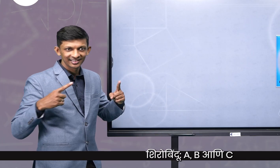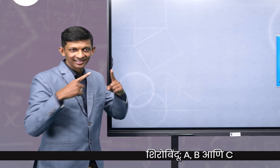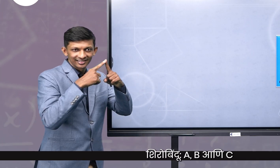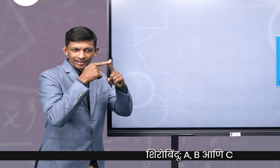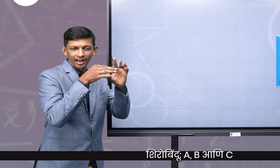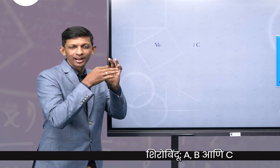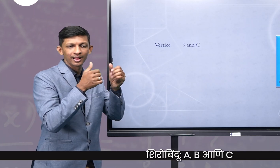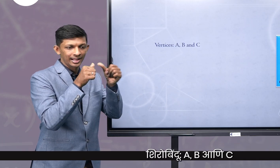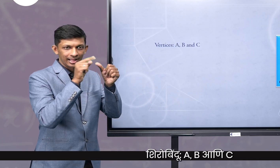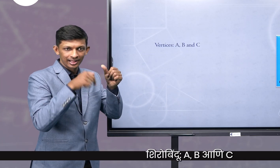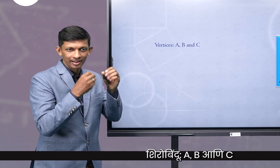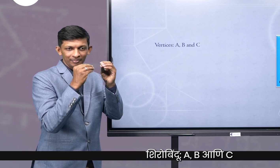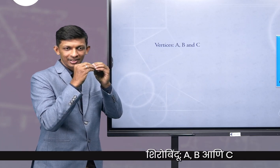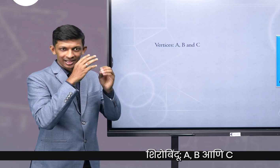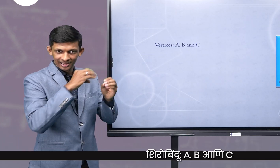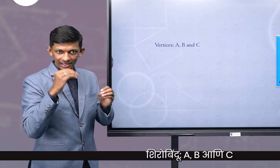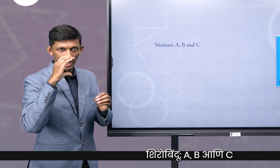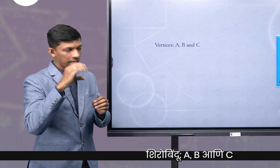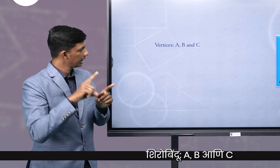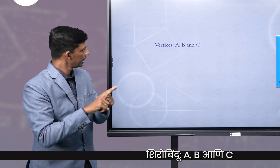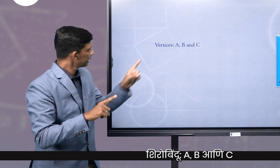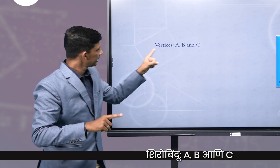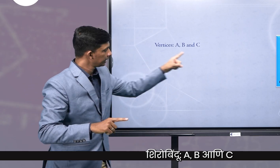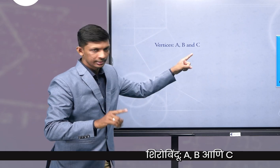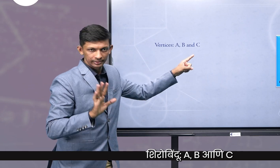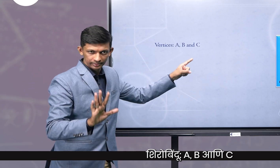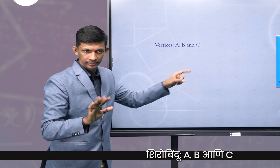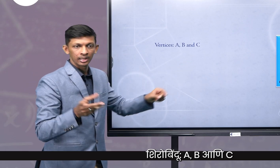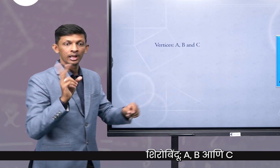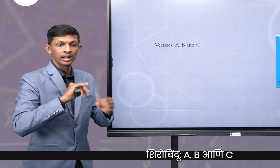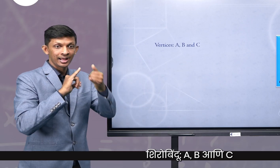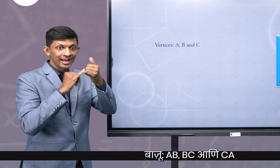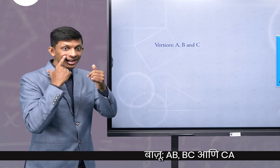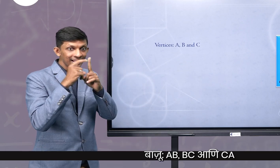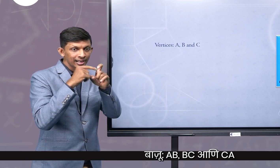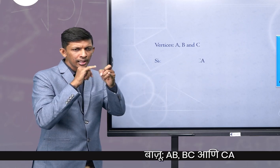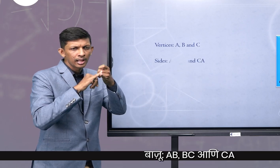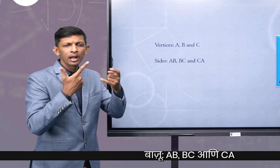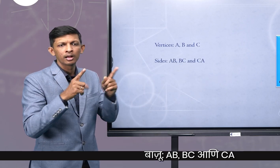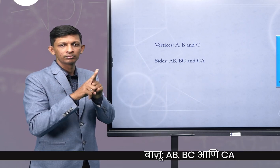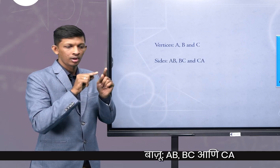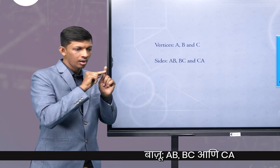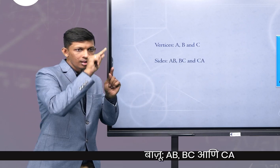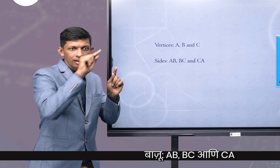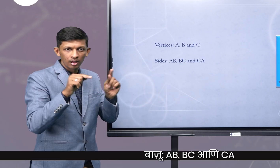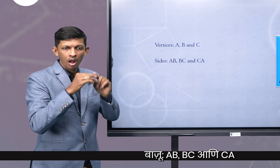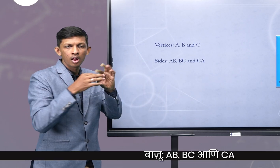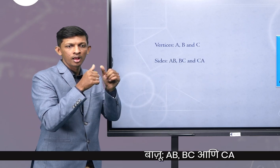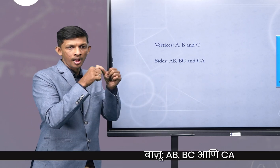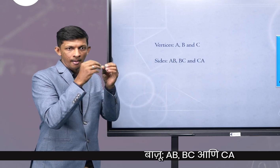शिरोबिंदू A, B आणि C. बाजू AB, BC आणि CA.